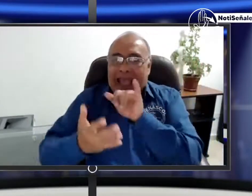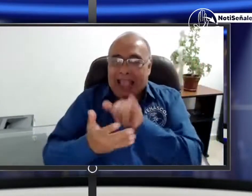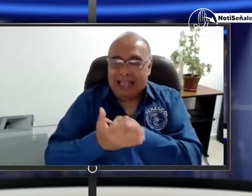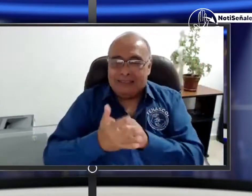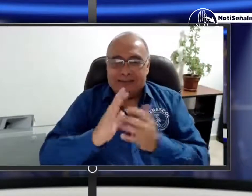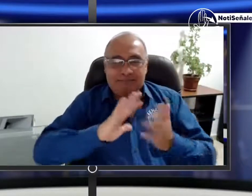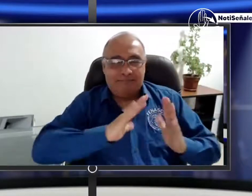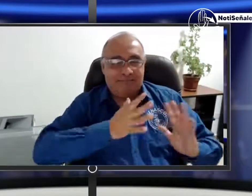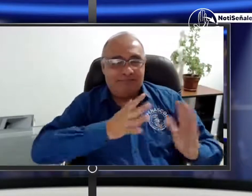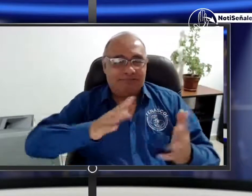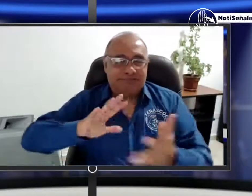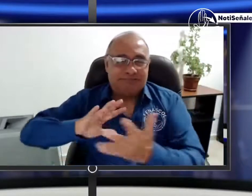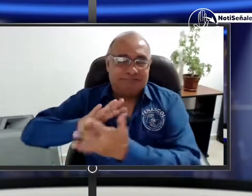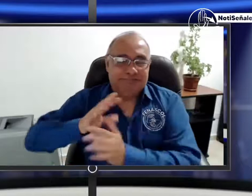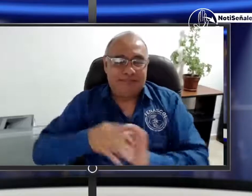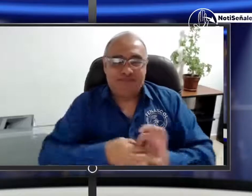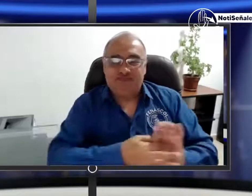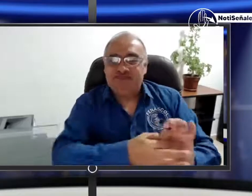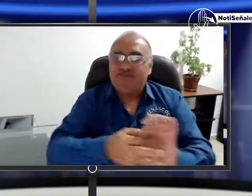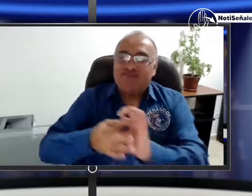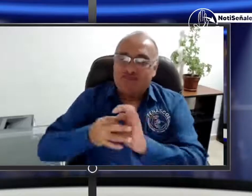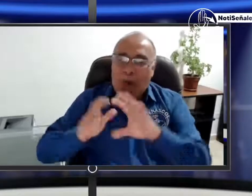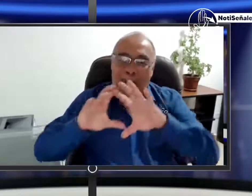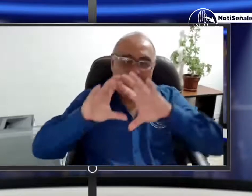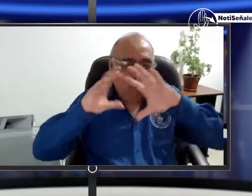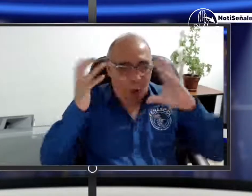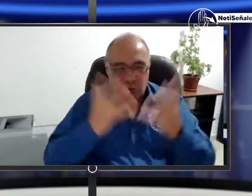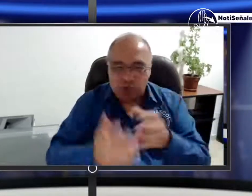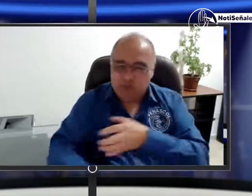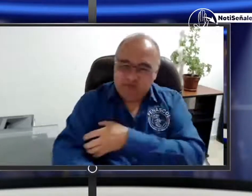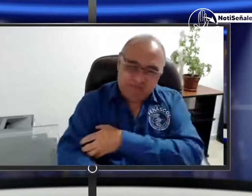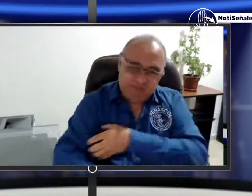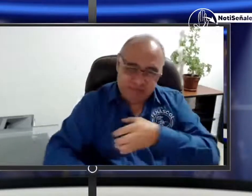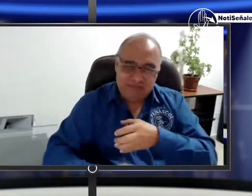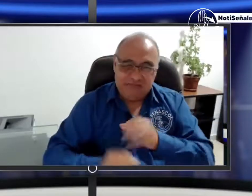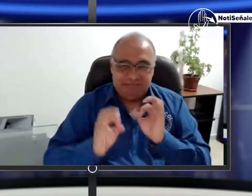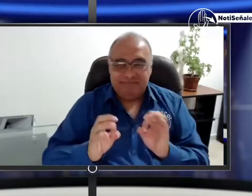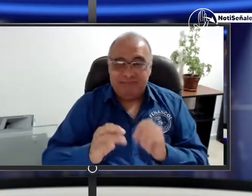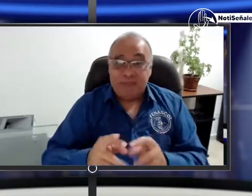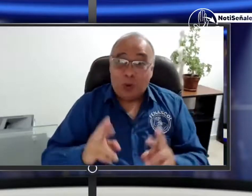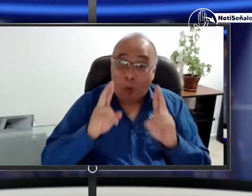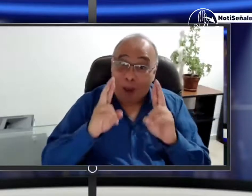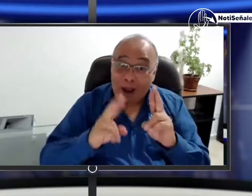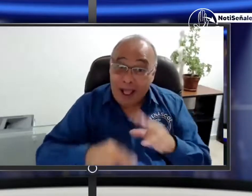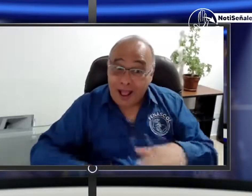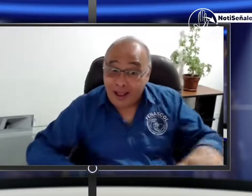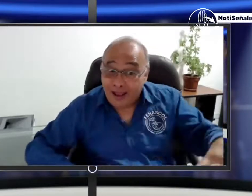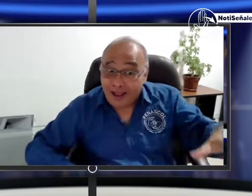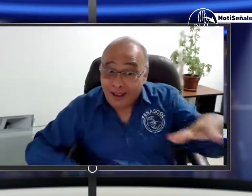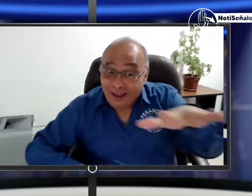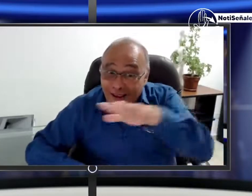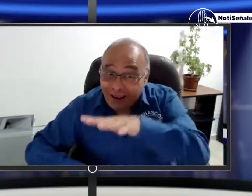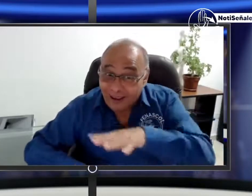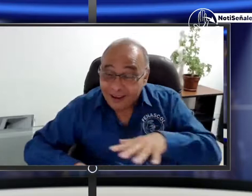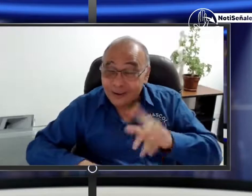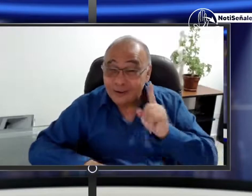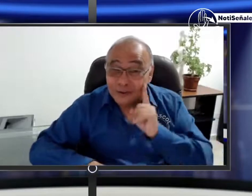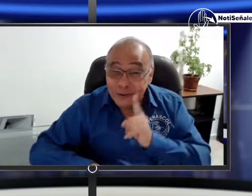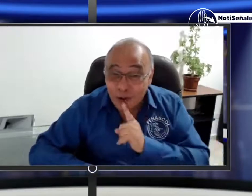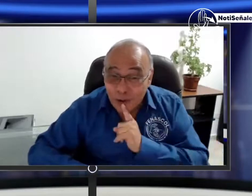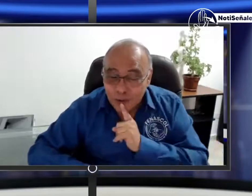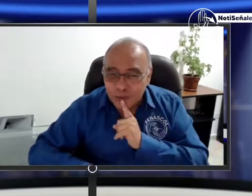aunando esfuerzos para estar en la misma línea que las